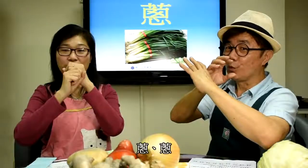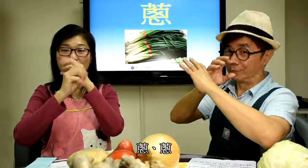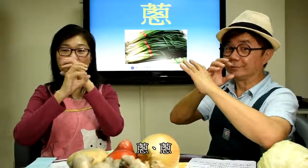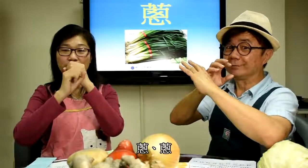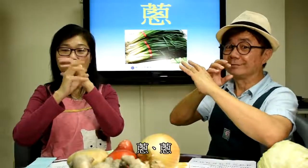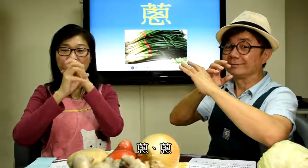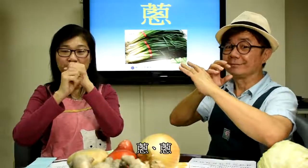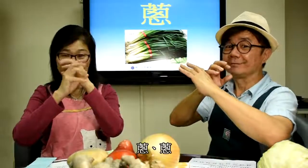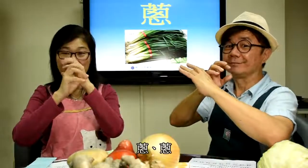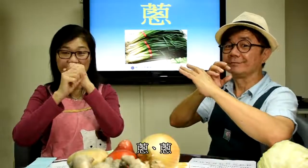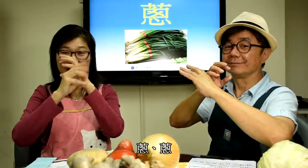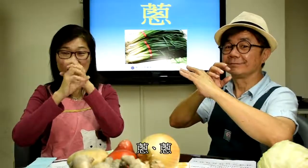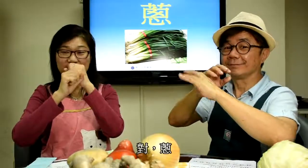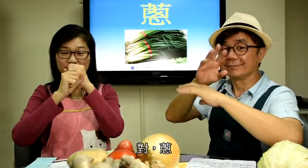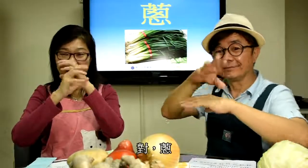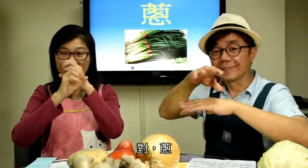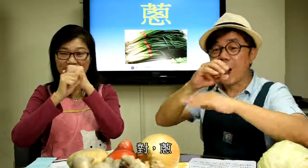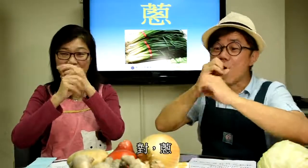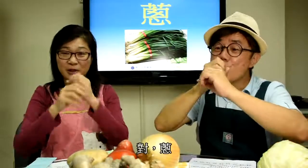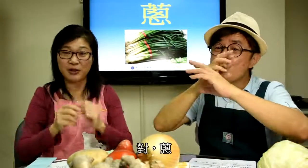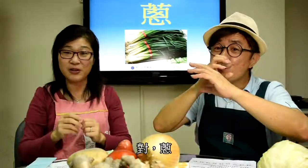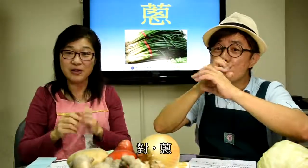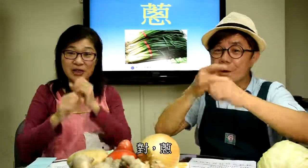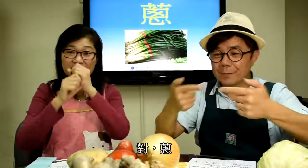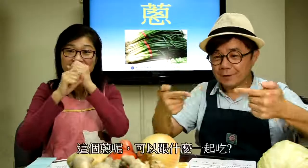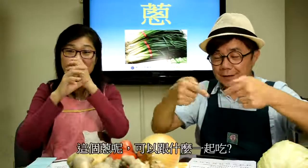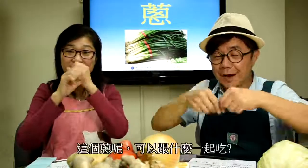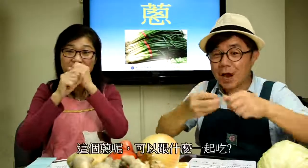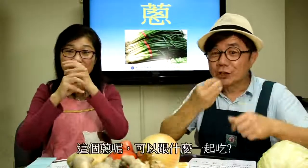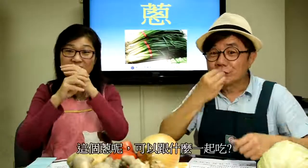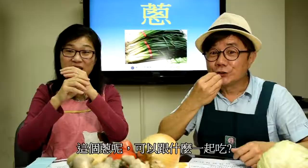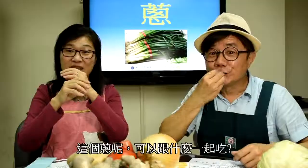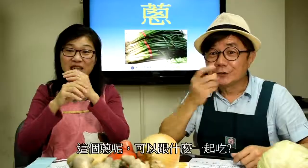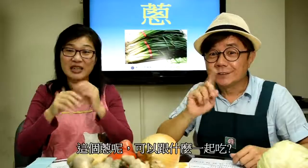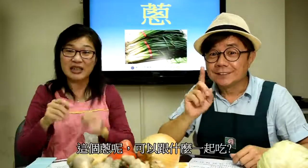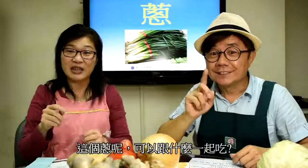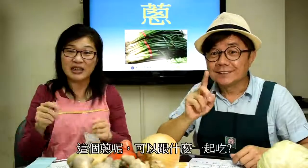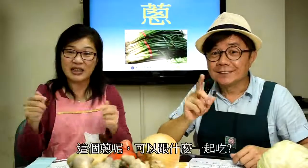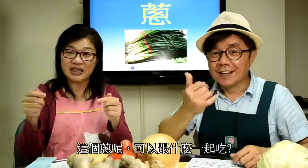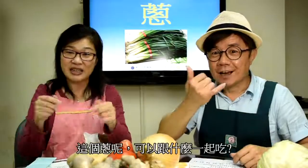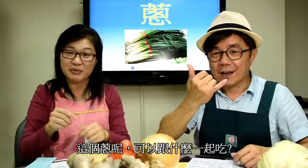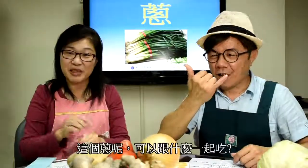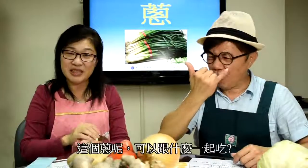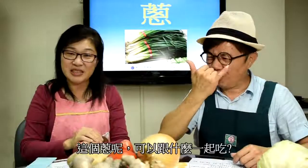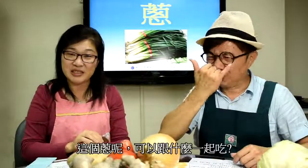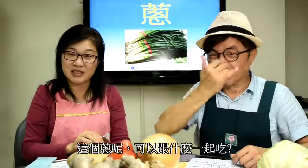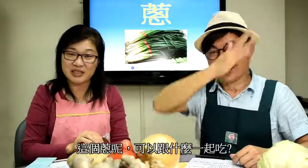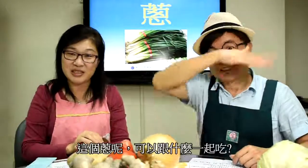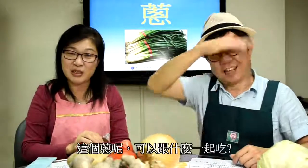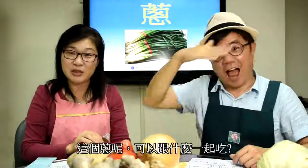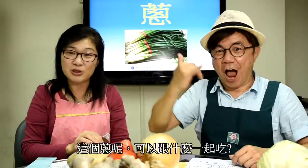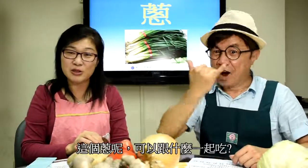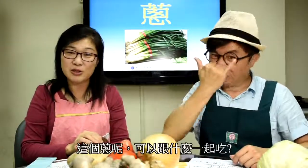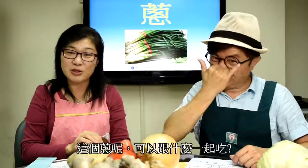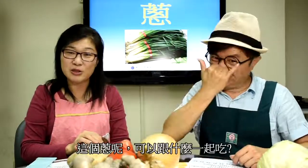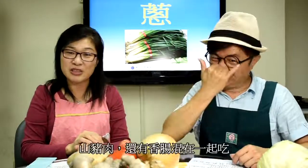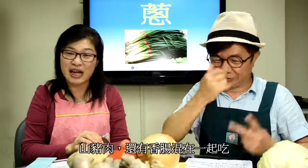冲，对，冲，这个冲呢，可以跟什么一起吃？山